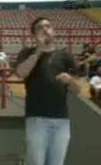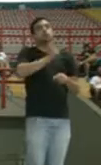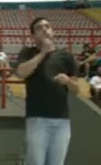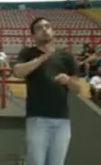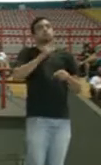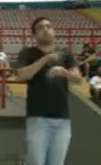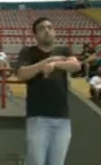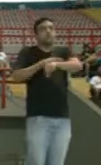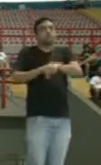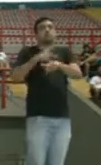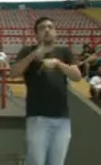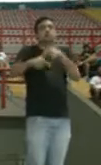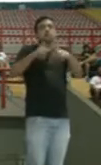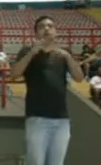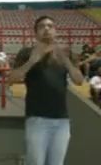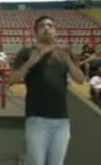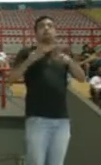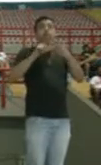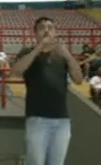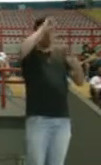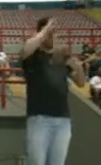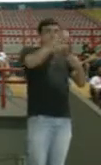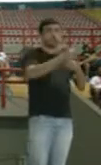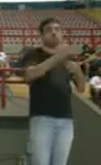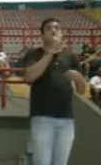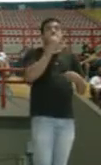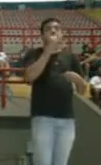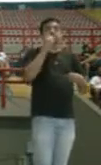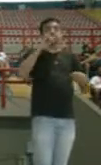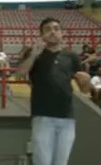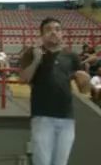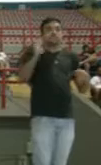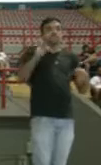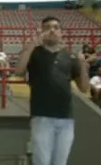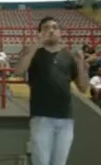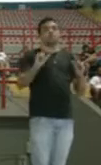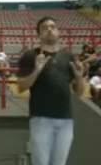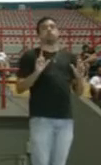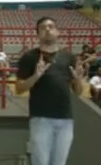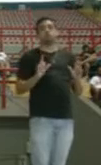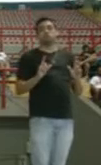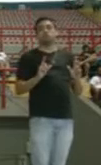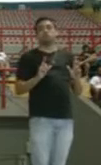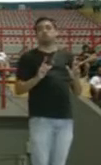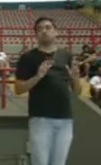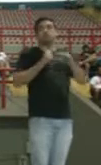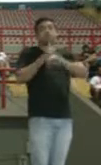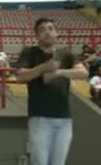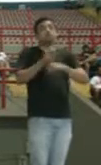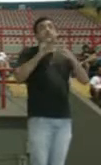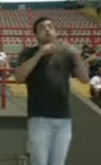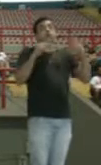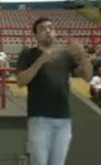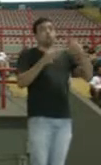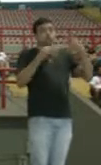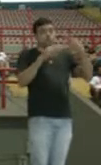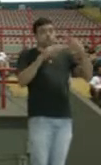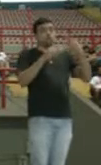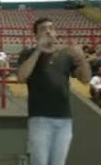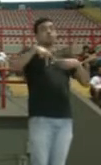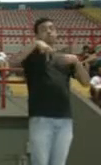a condição de trabalhar, e os patrões deveriam explorar menos seus empregados. A última doutrina é